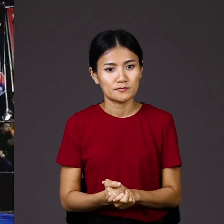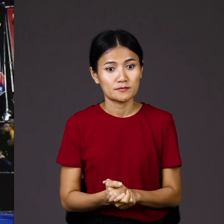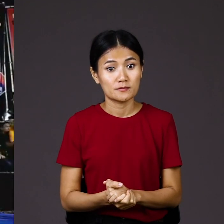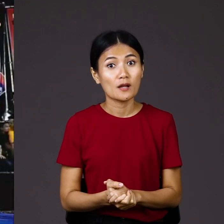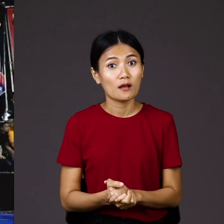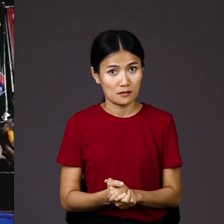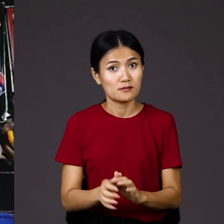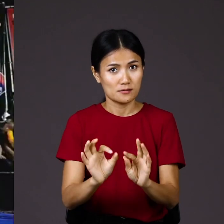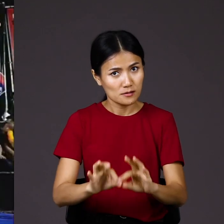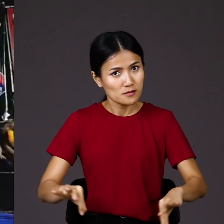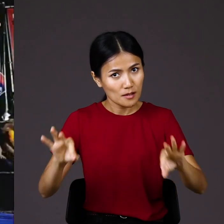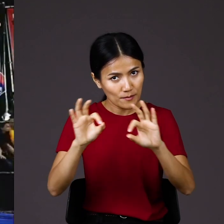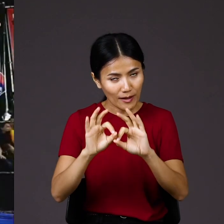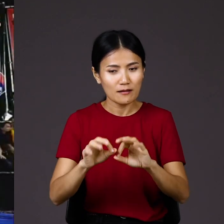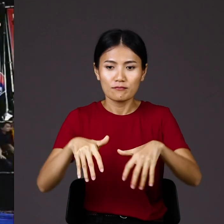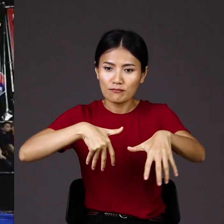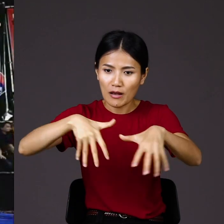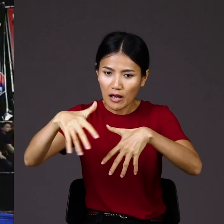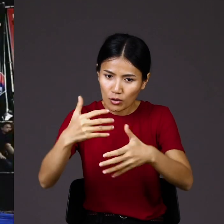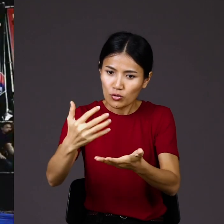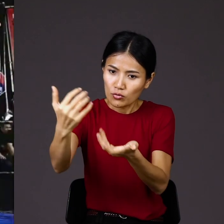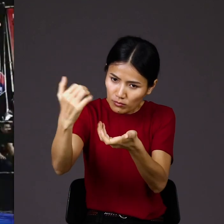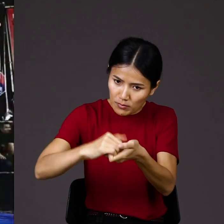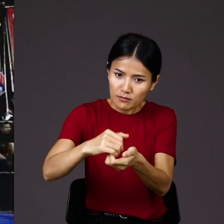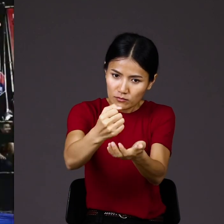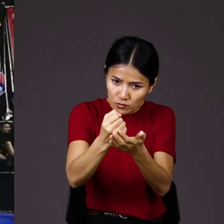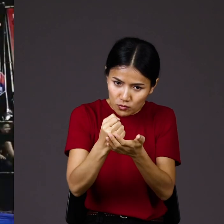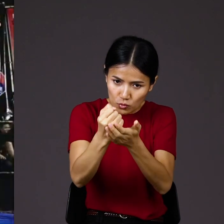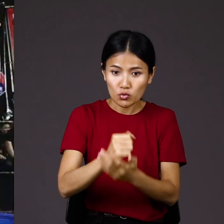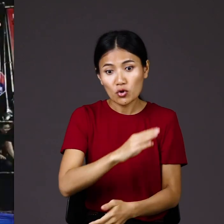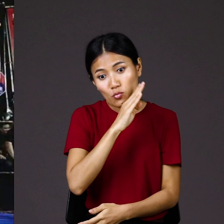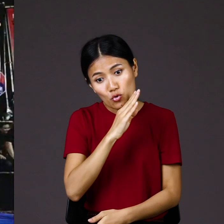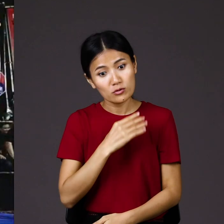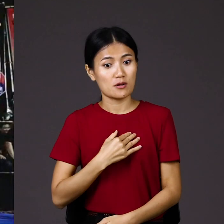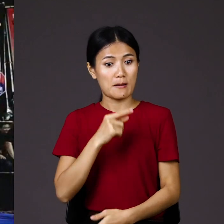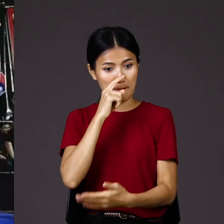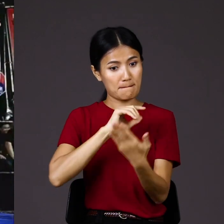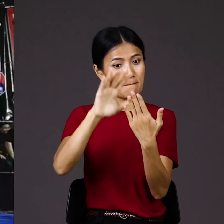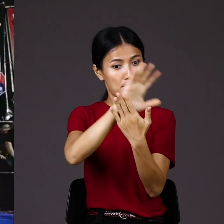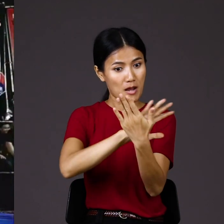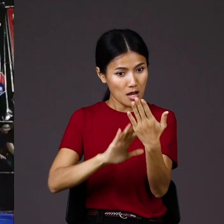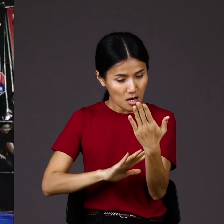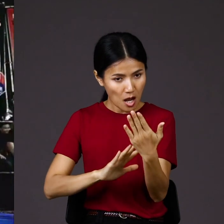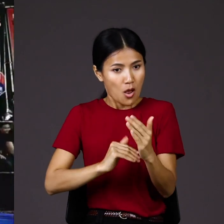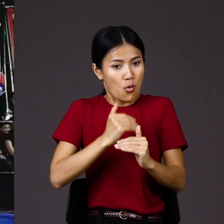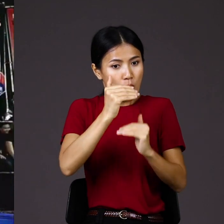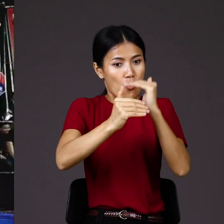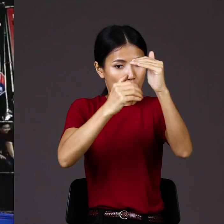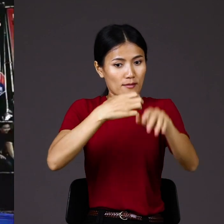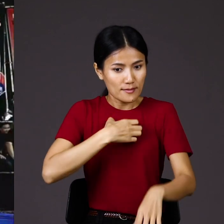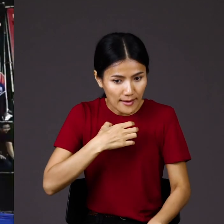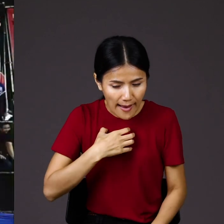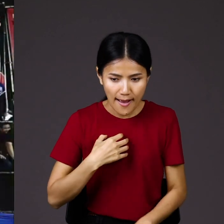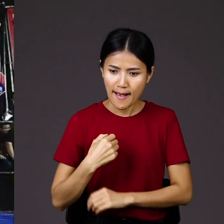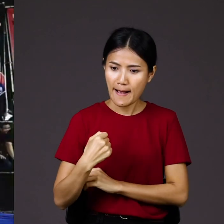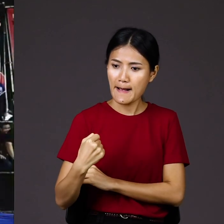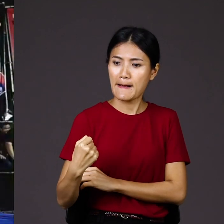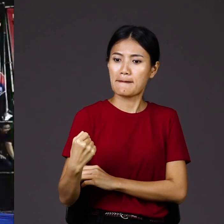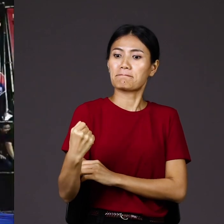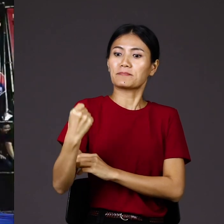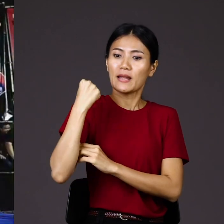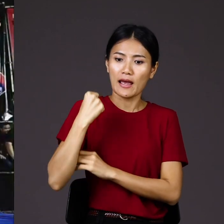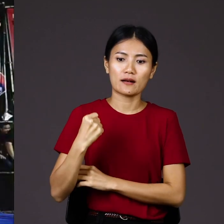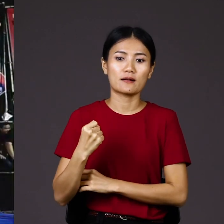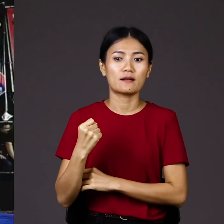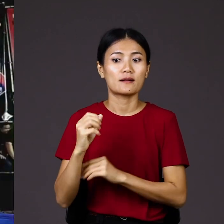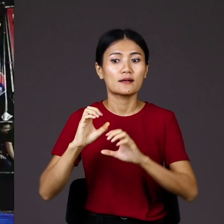พ่อแม่พี่น้องครับดังนั้นมันต้องช่วยกันครับถ้าท่านอยากเห็นประเทศไทยที่ดีกว่านี้ถ้าท่านอยากเห็นการกระ